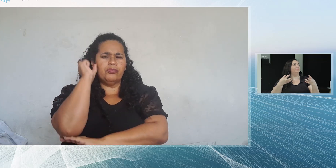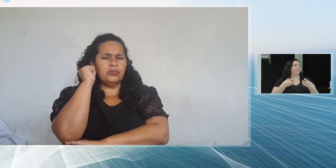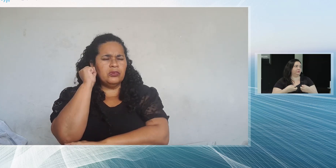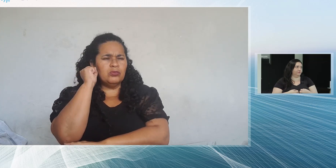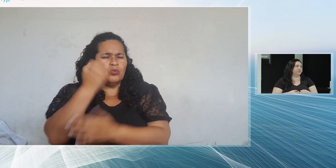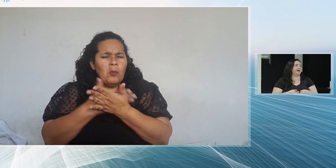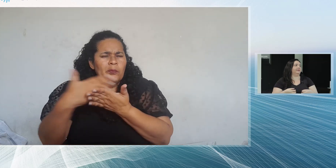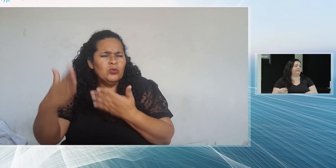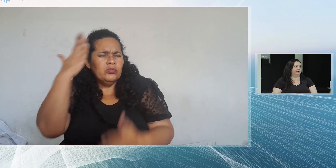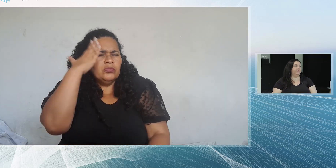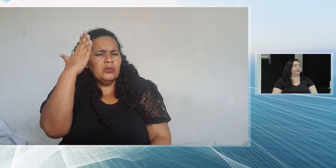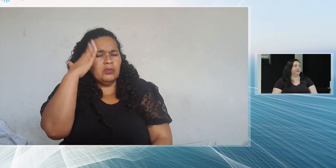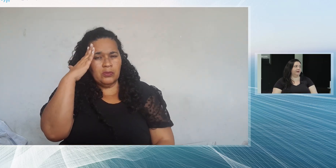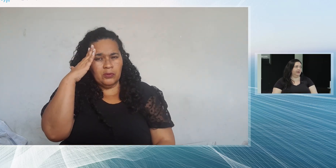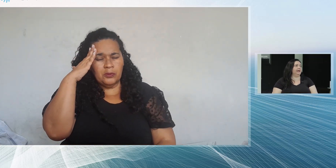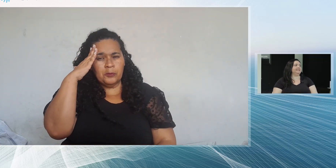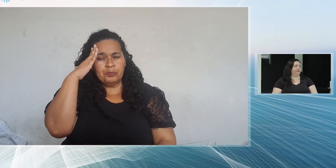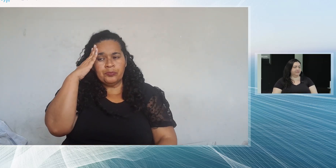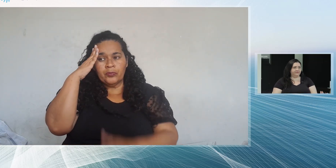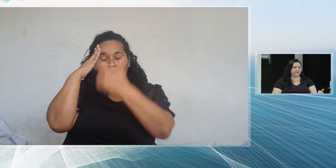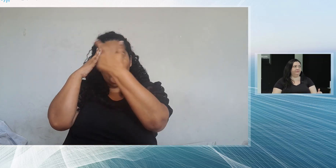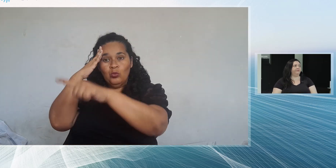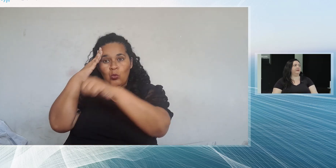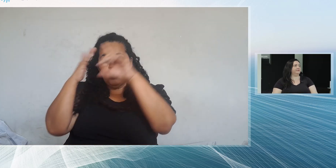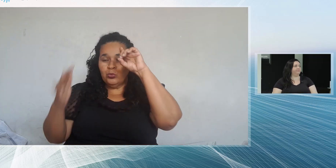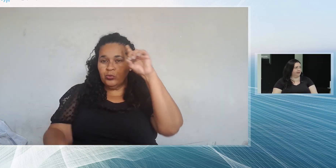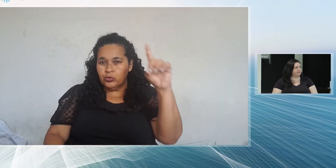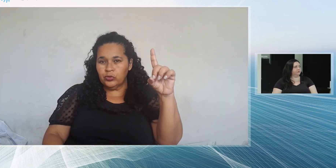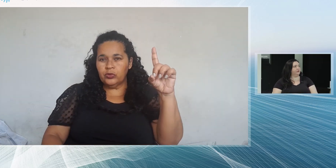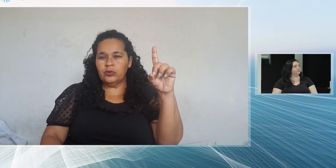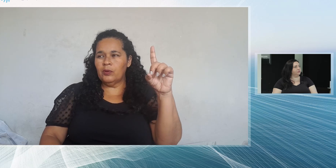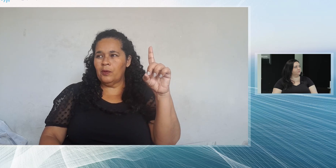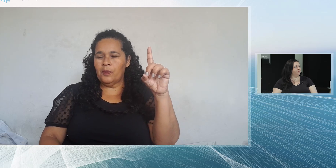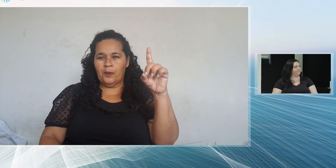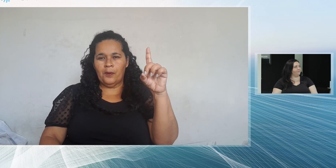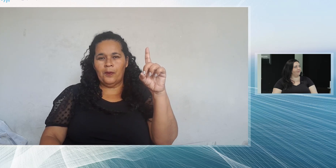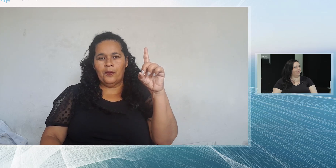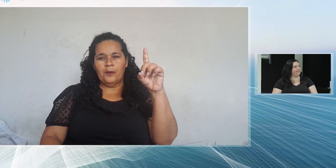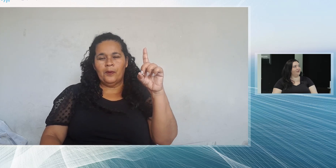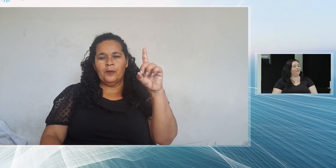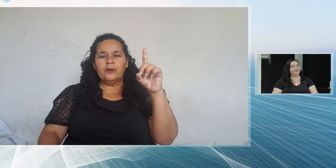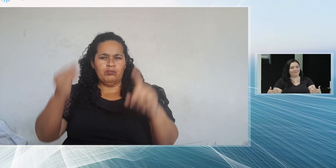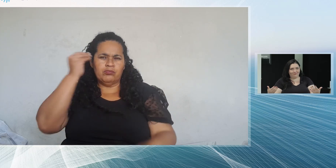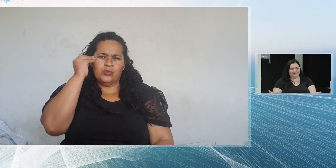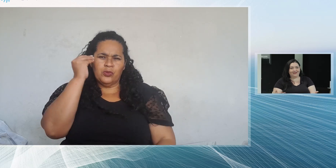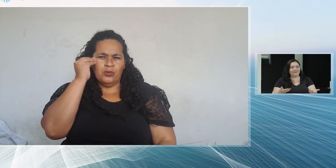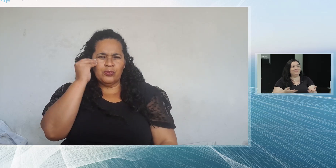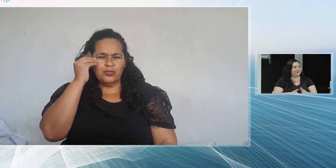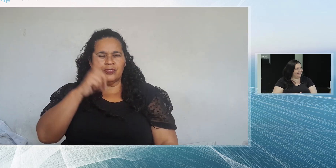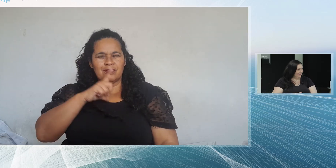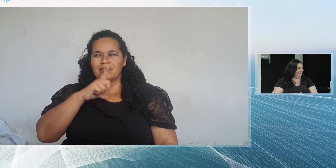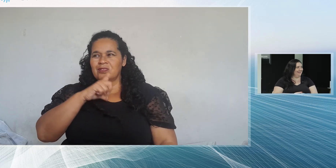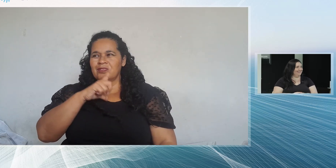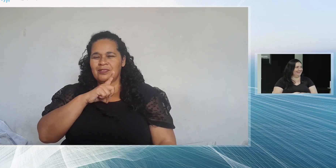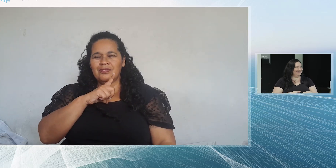veio muito angustiada, falando, olha, as perguntas que você me fez, parece que eu tenho autismo. Né? E aí eu comecei a perguntar, mas